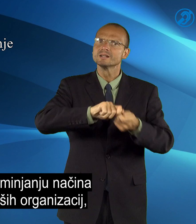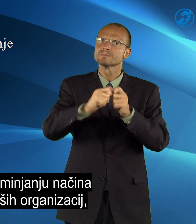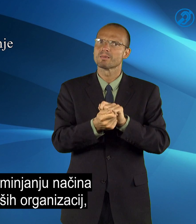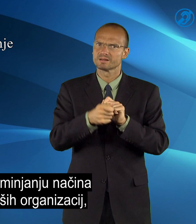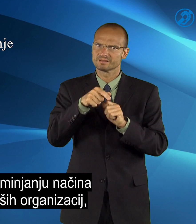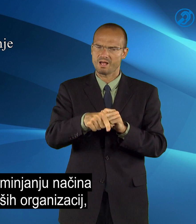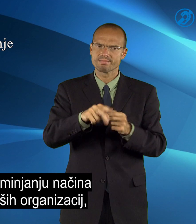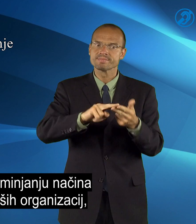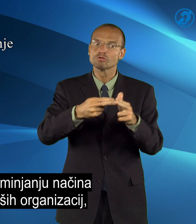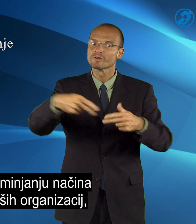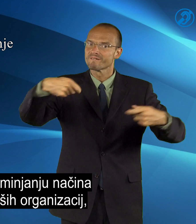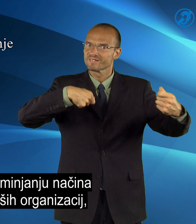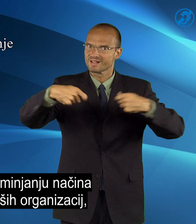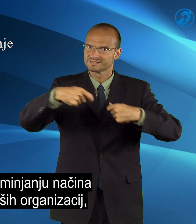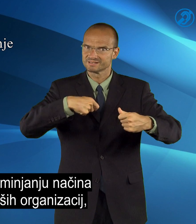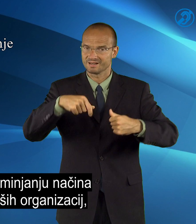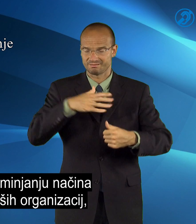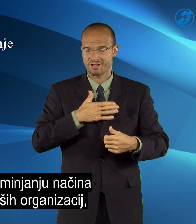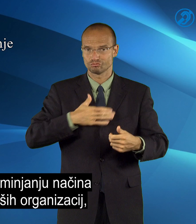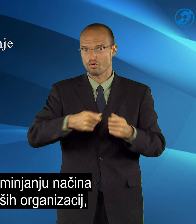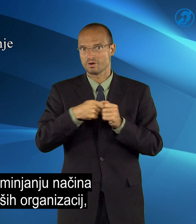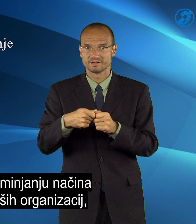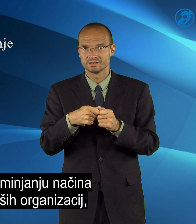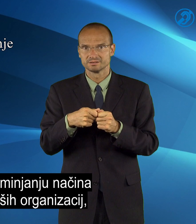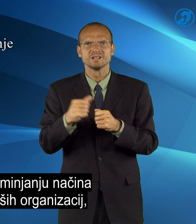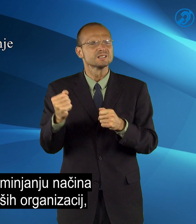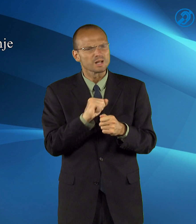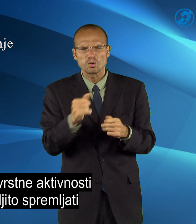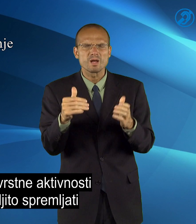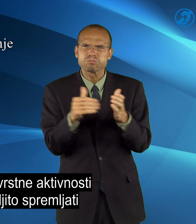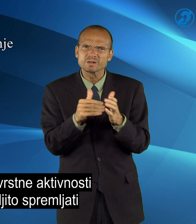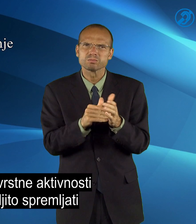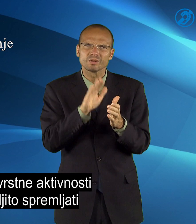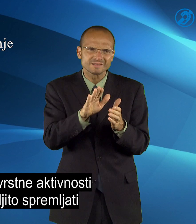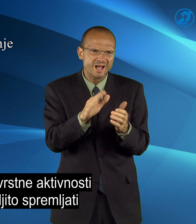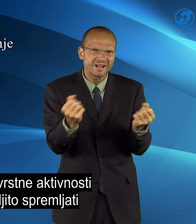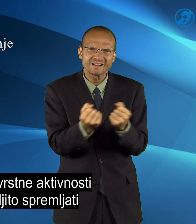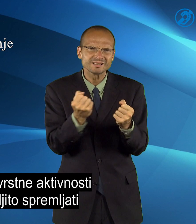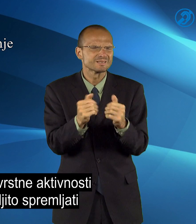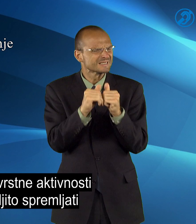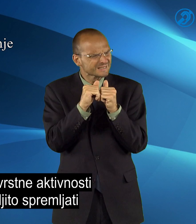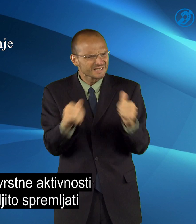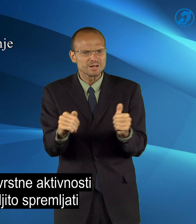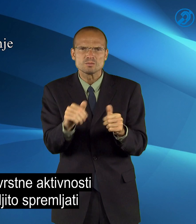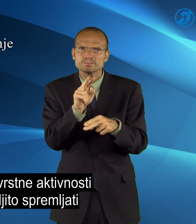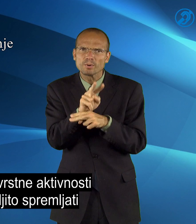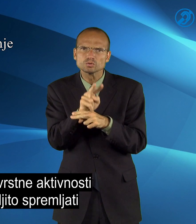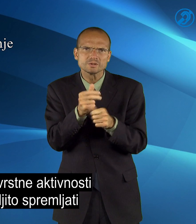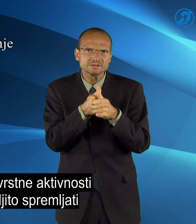naših organizacij, zato je treba tovrstne aktivnosti izredno temeljito spremljati ter predvsem odreagirati.